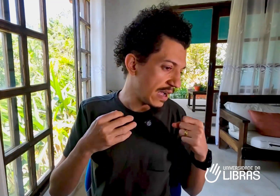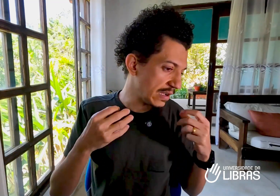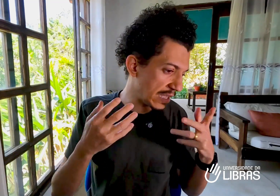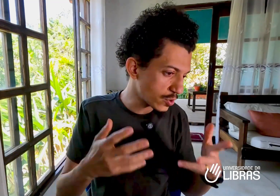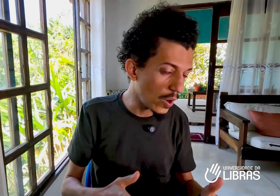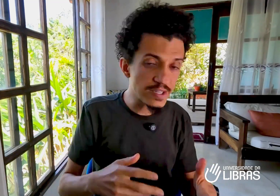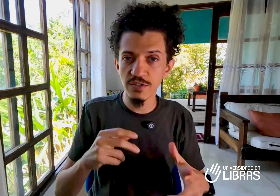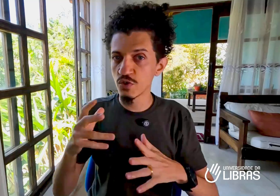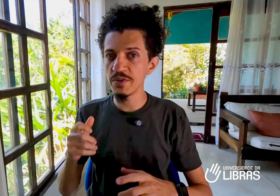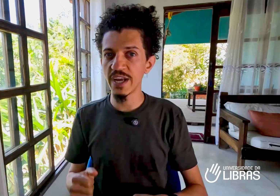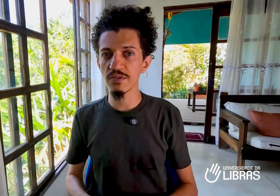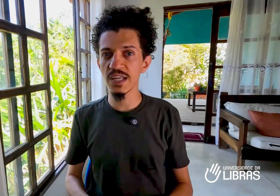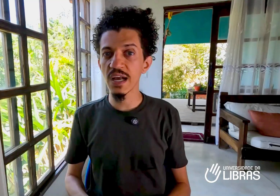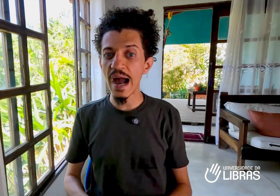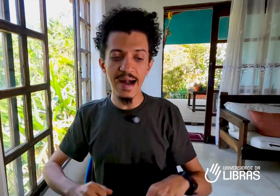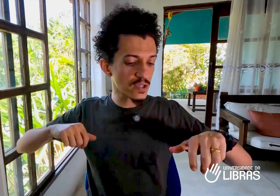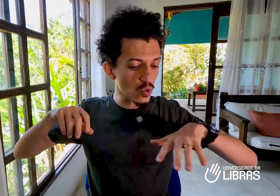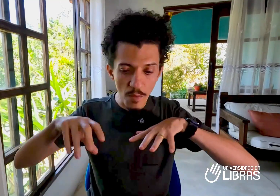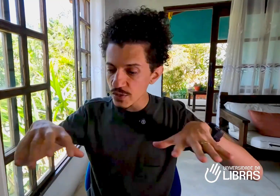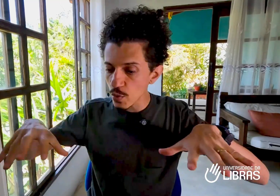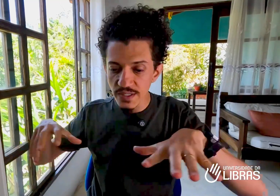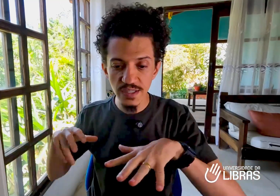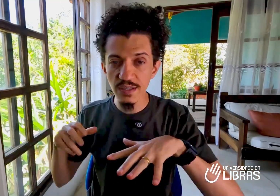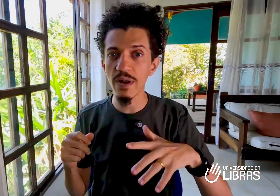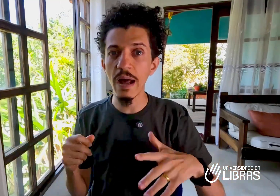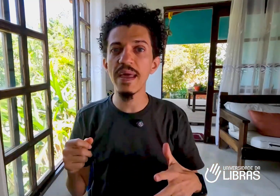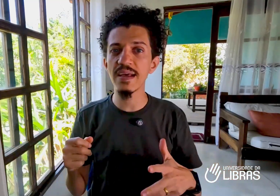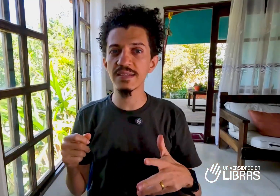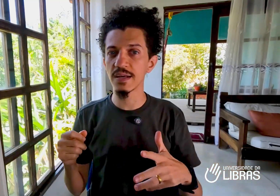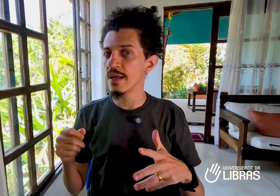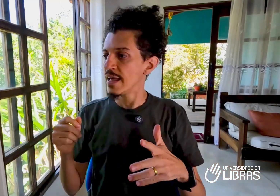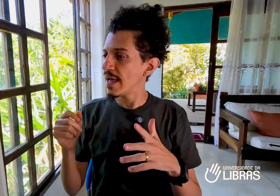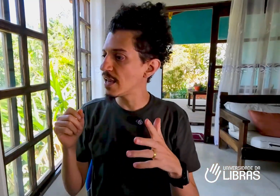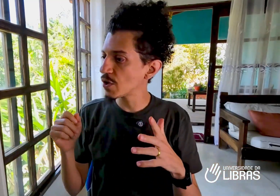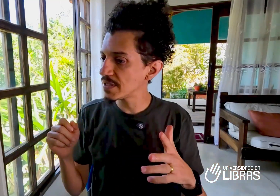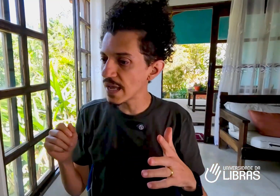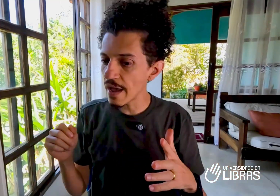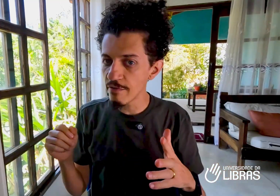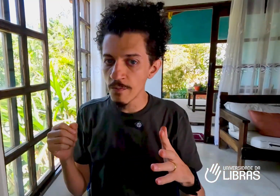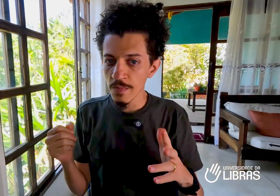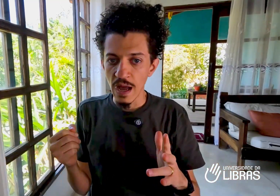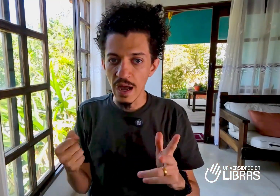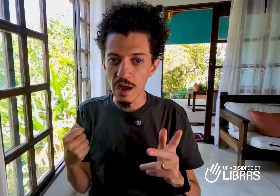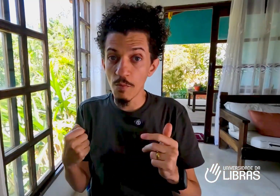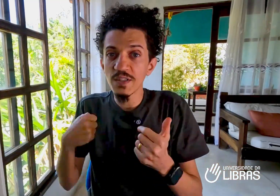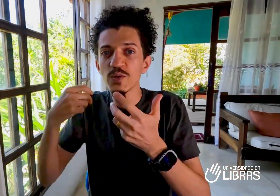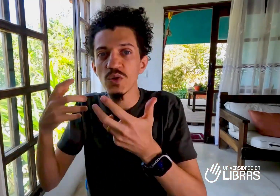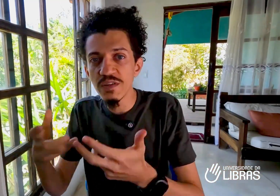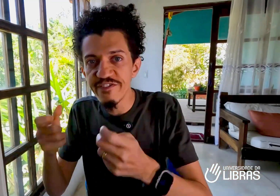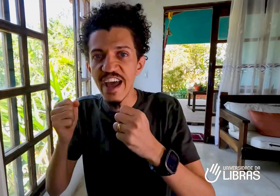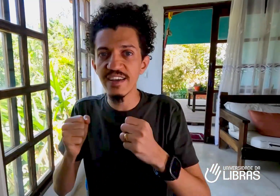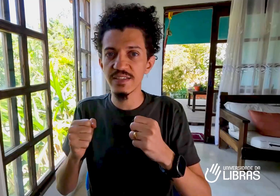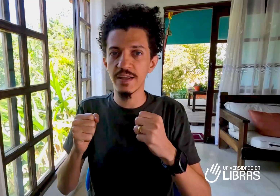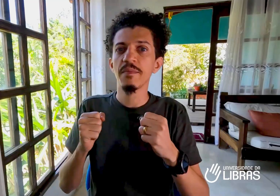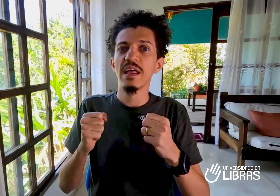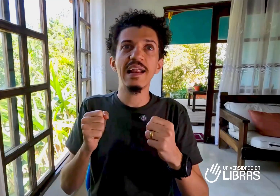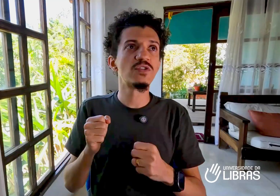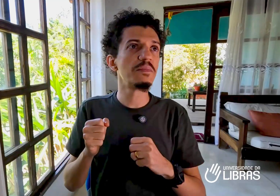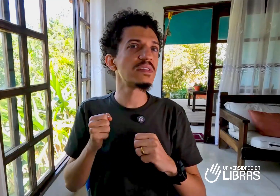as coisas, os objetos em casa, como as coisas estão na mesa, eles observam como as pessoas se vestem, eles